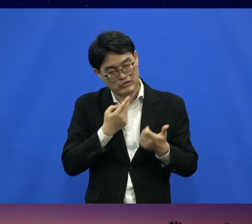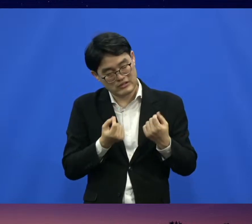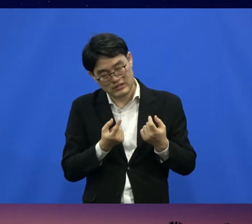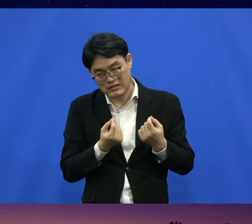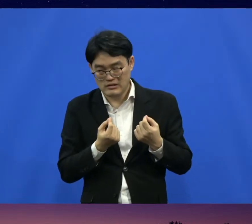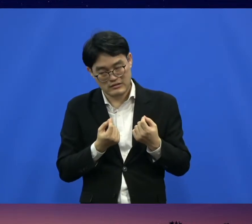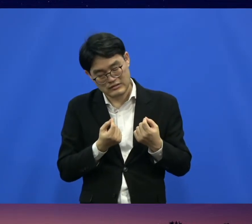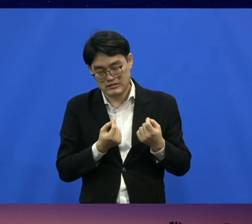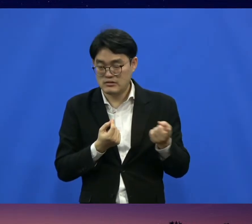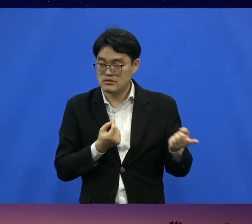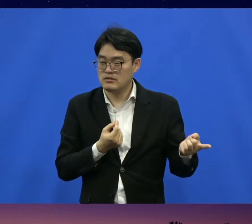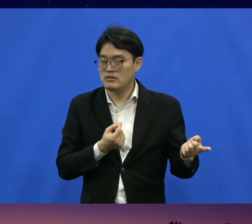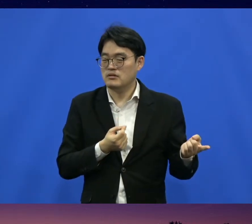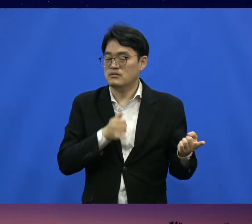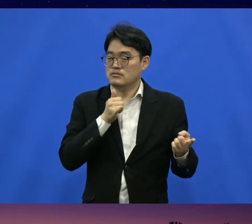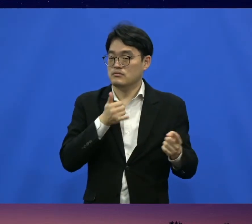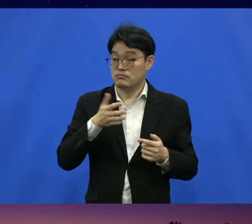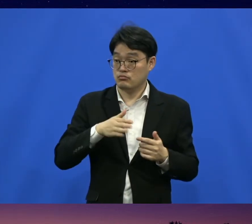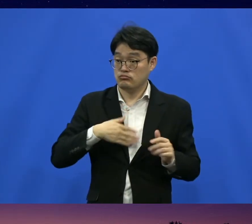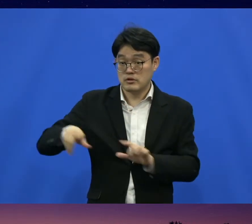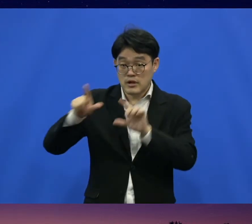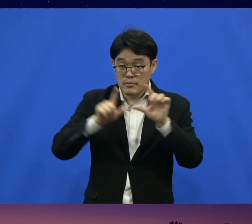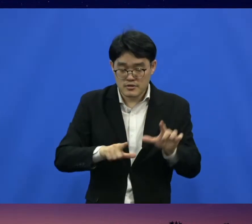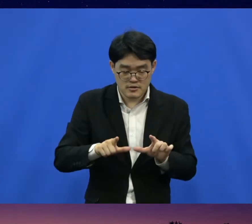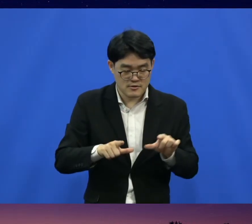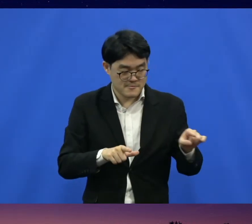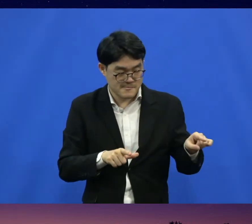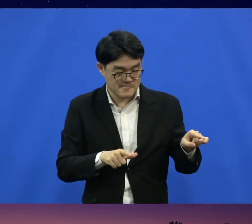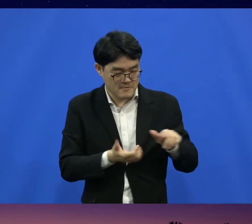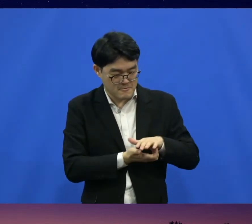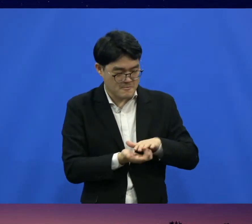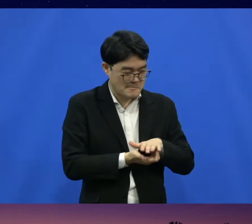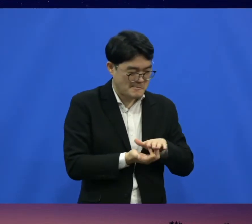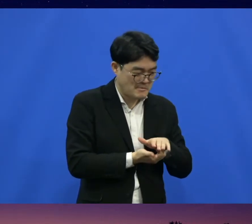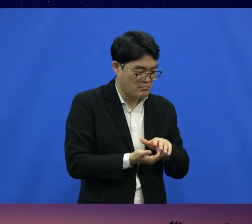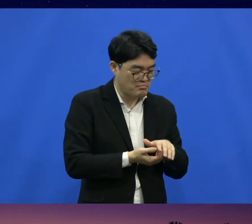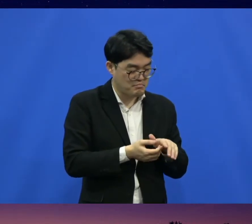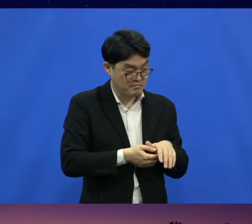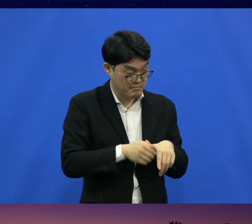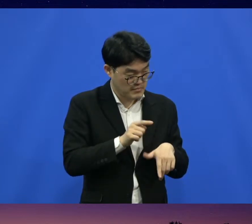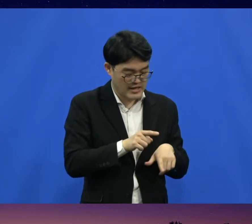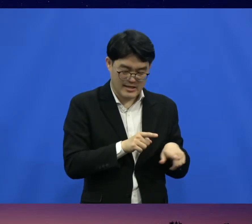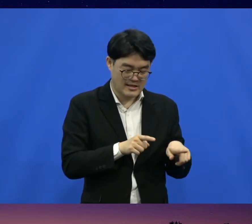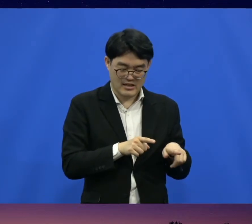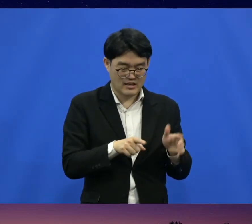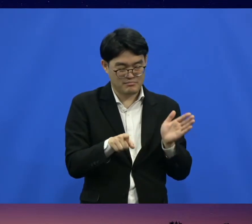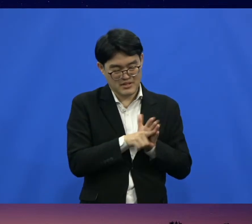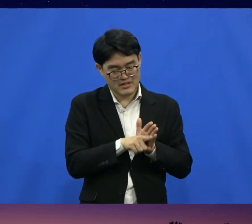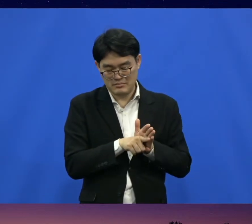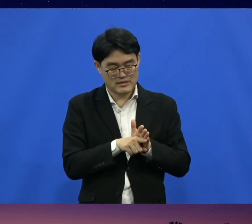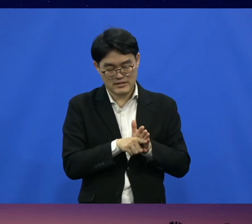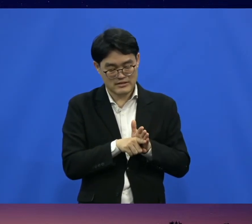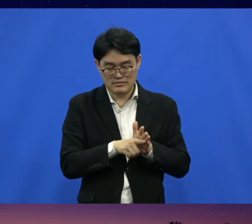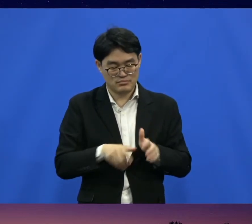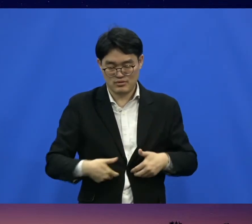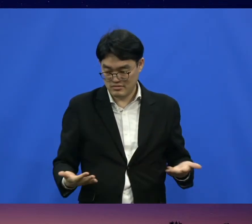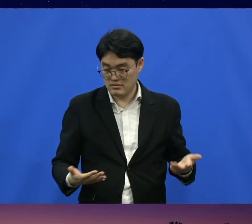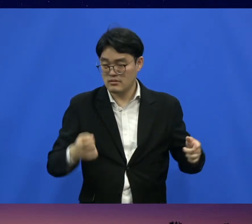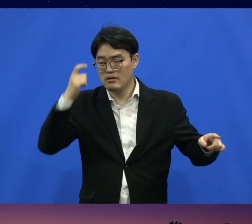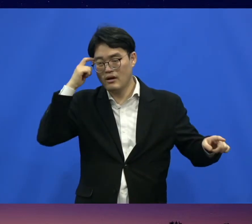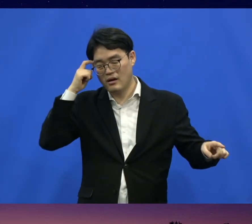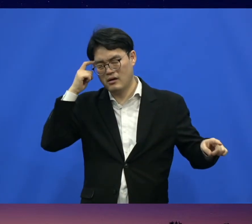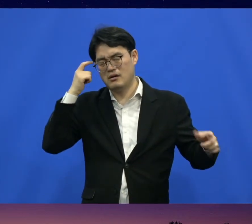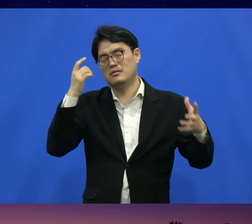당장 우리는 우리의 삶의 현실에서 플러스 마이너스 생각하며 결정한다면 우리는 믿음은 없는 거죠, 여러분. 거기에서